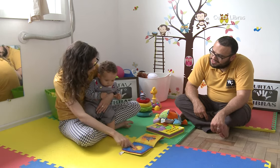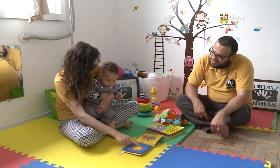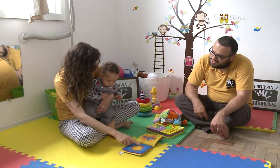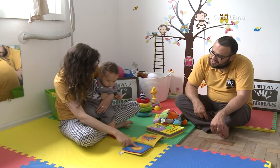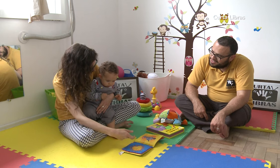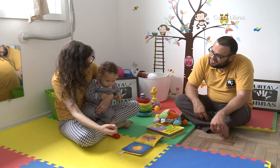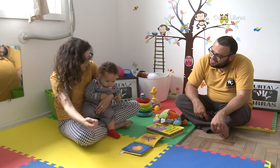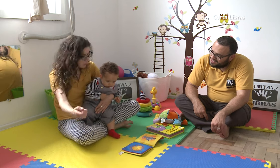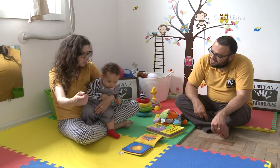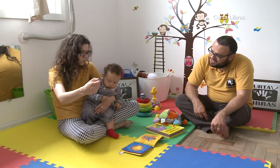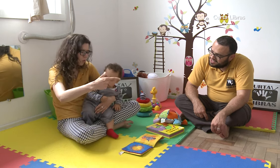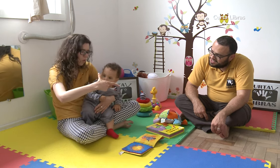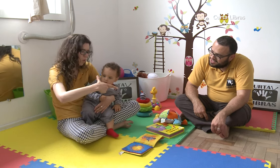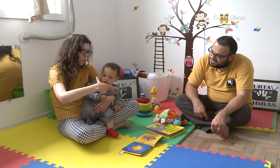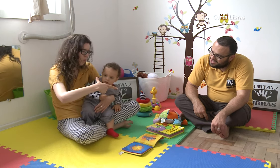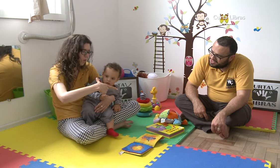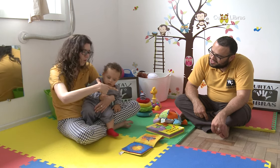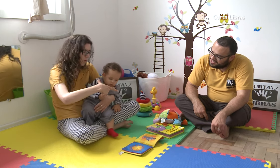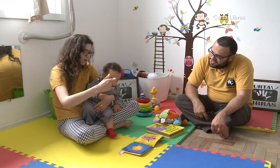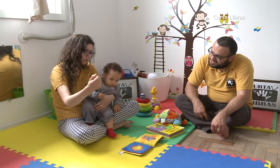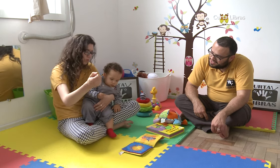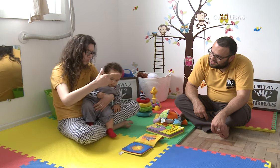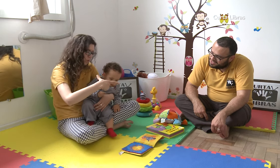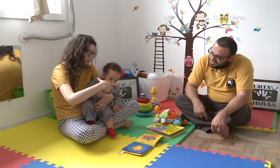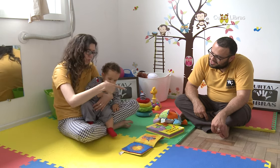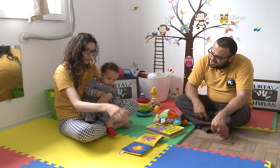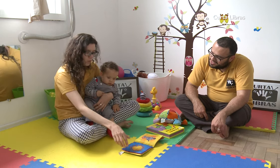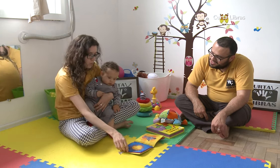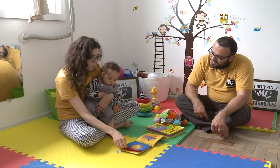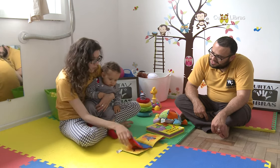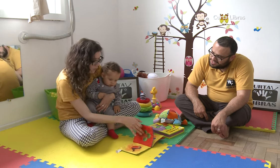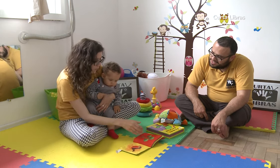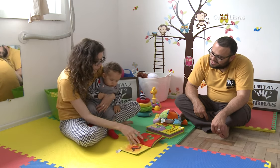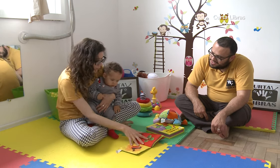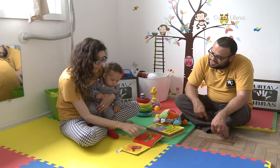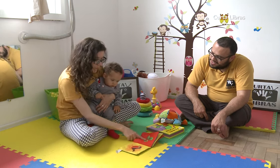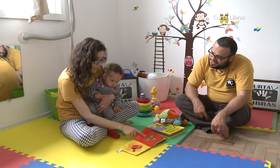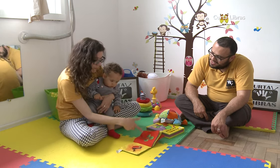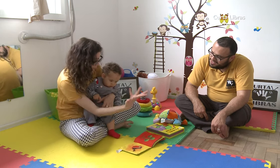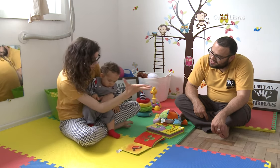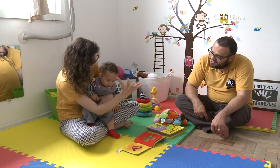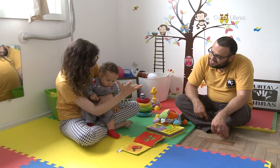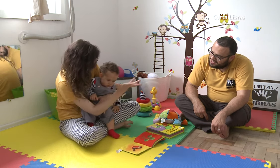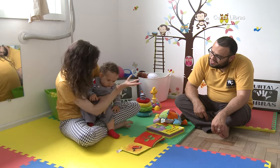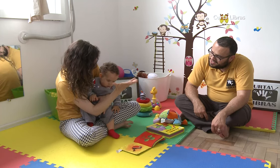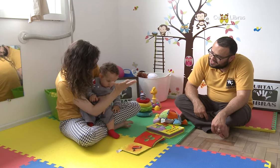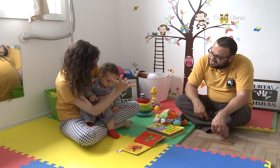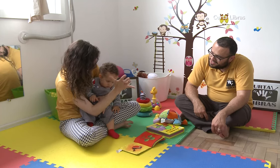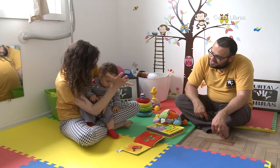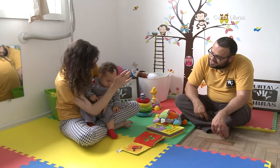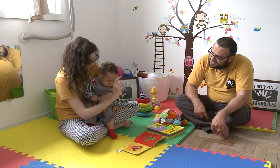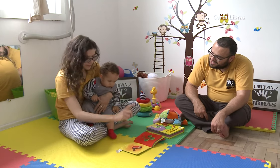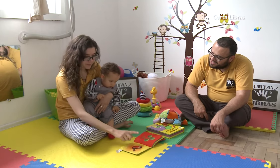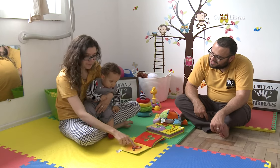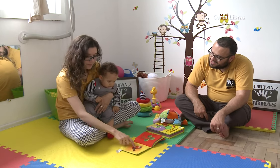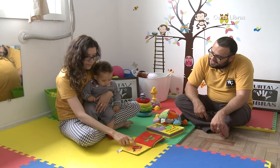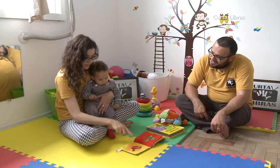O sol. O sol. A árvore. O